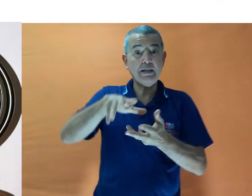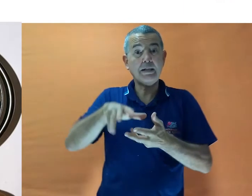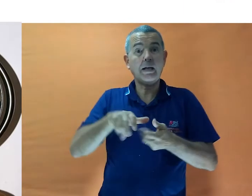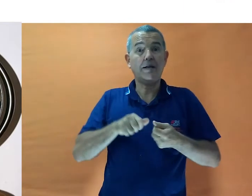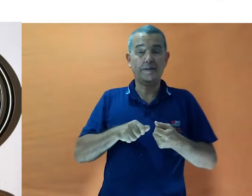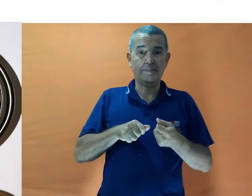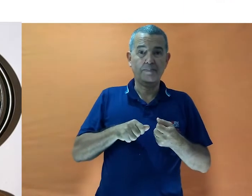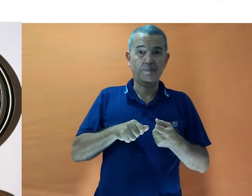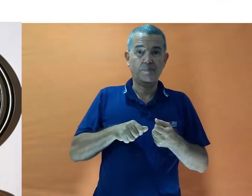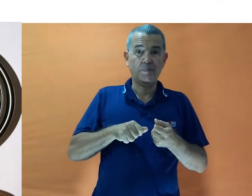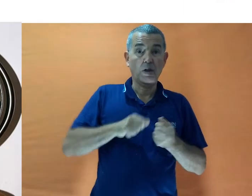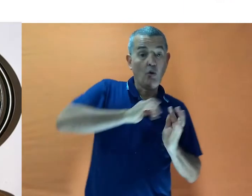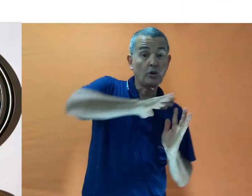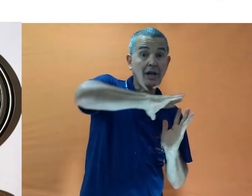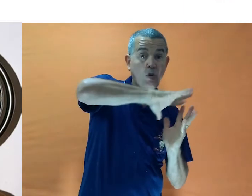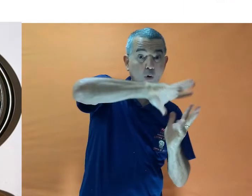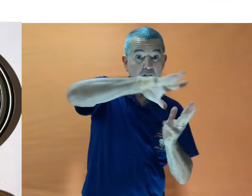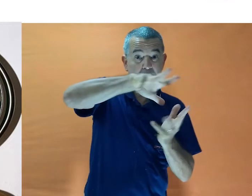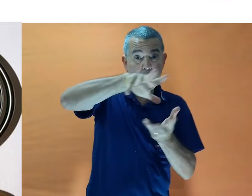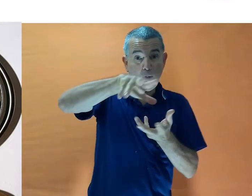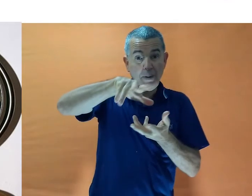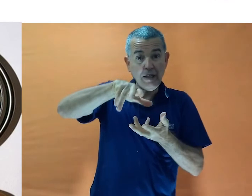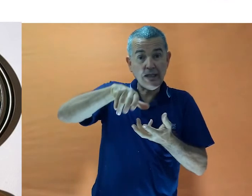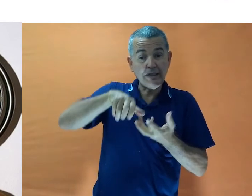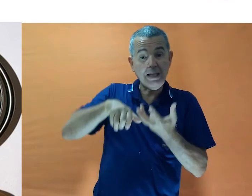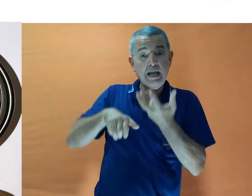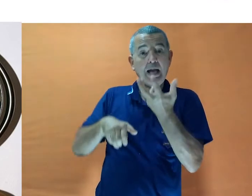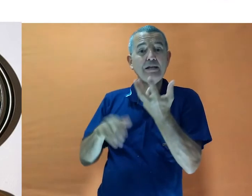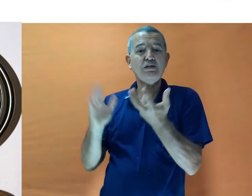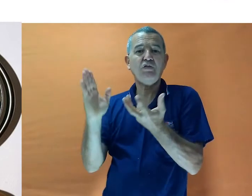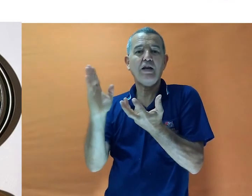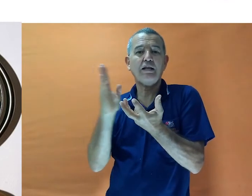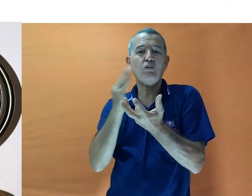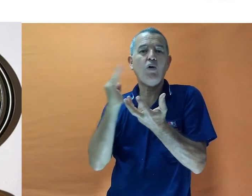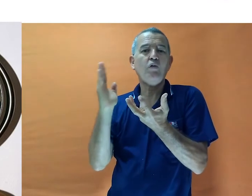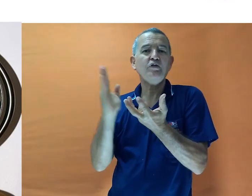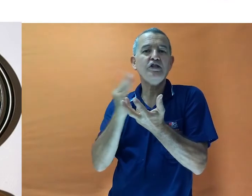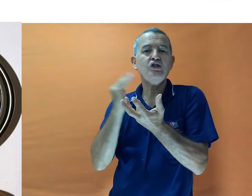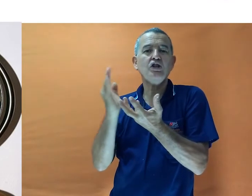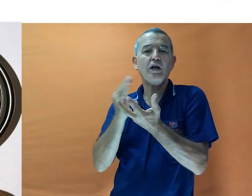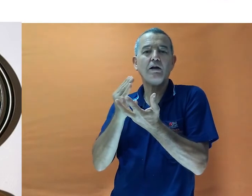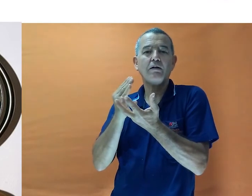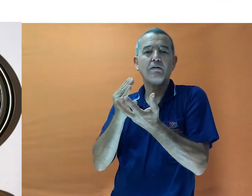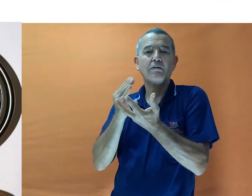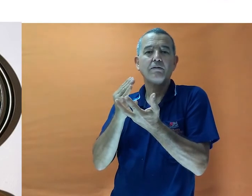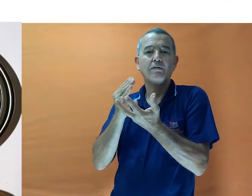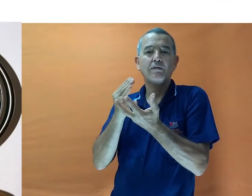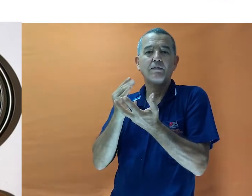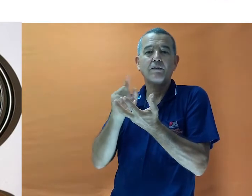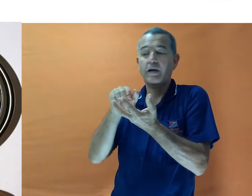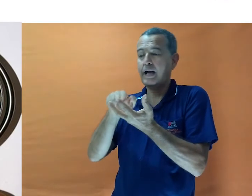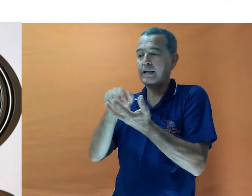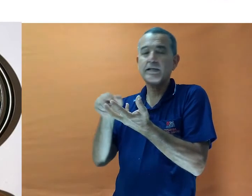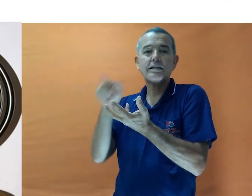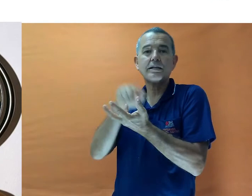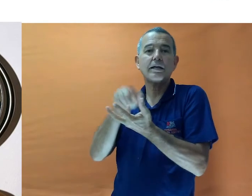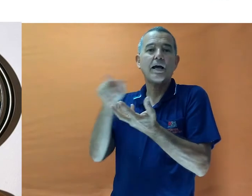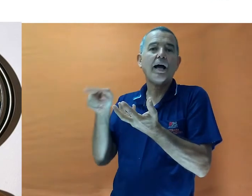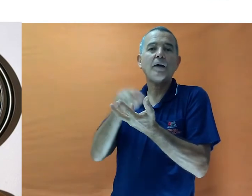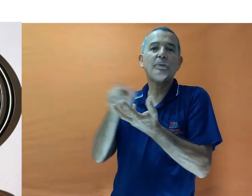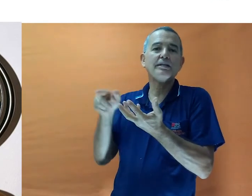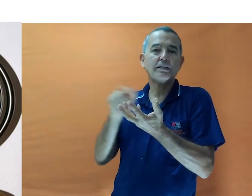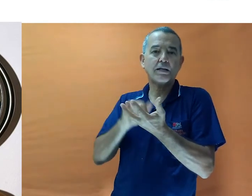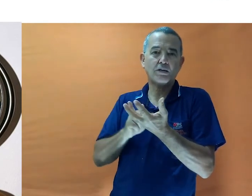planeta Terra. Outra coisa é o planeta Terra, a esfera do qual você gira. Aqui sim,